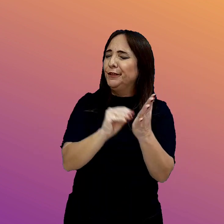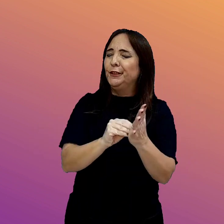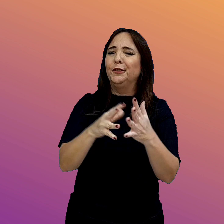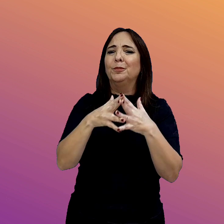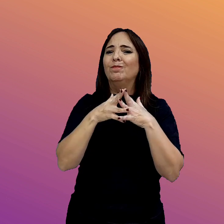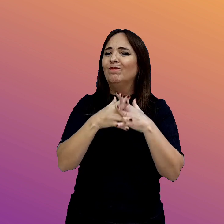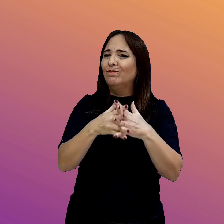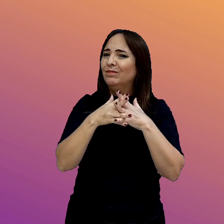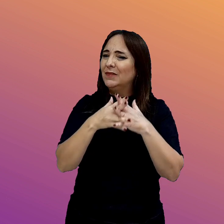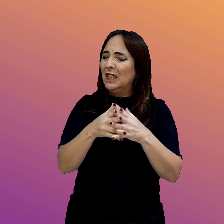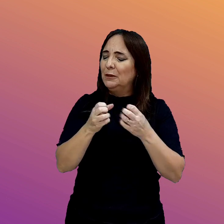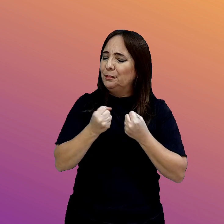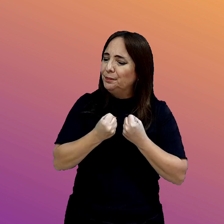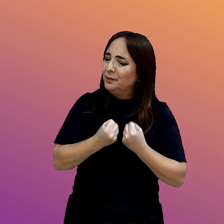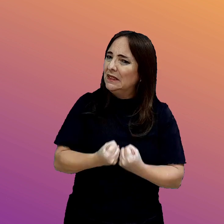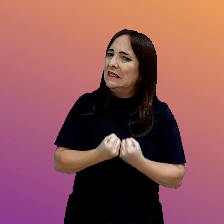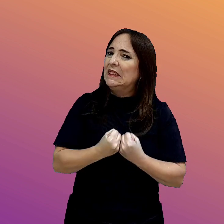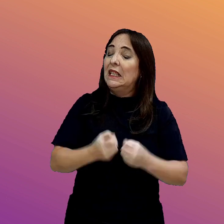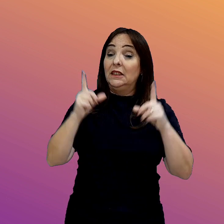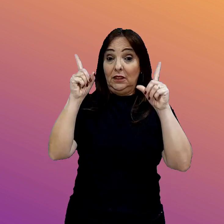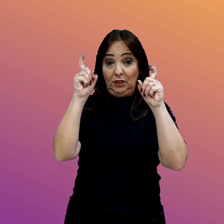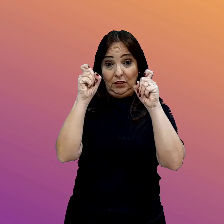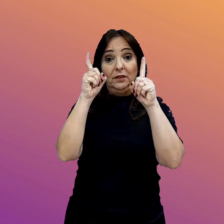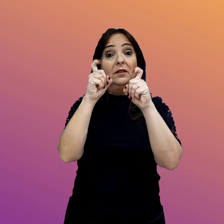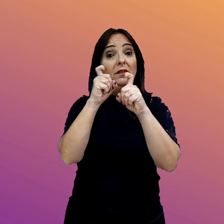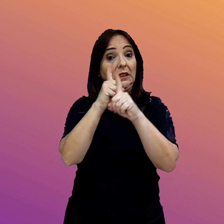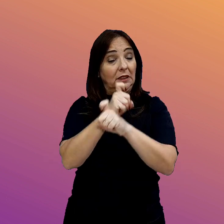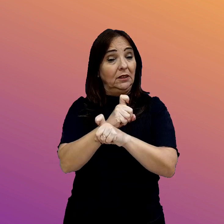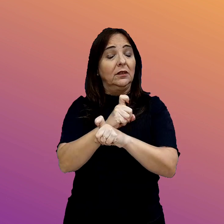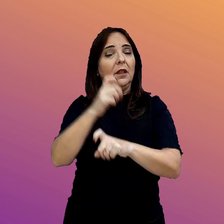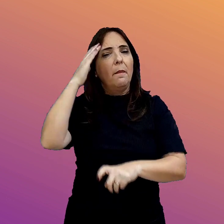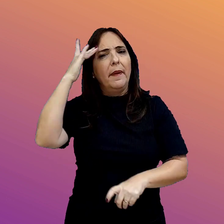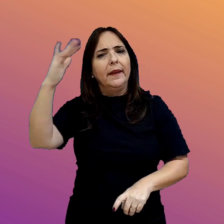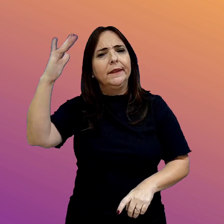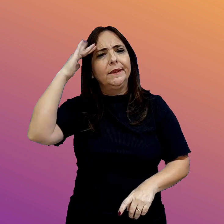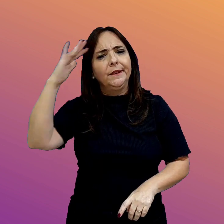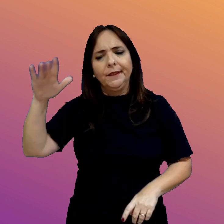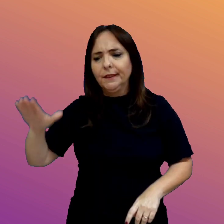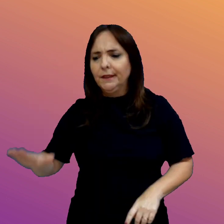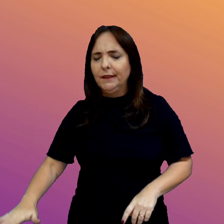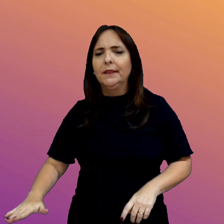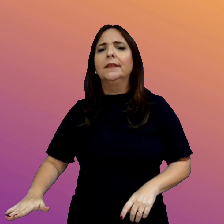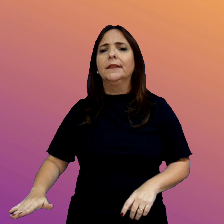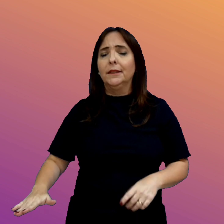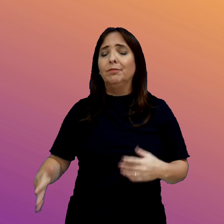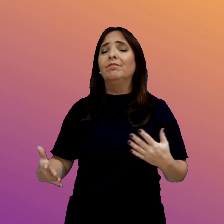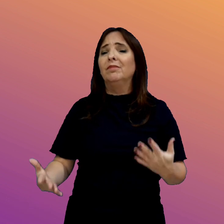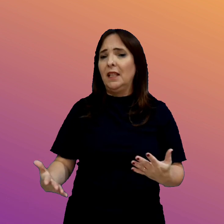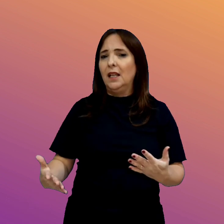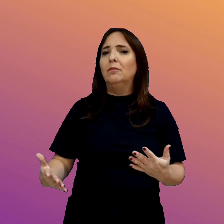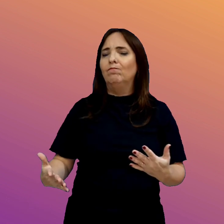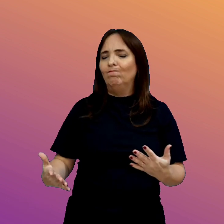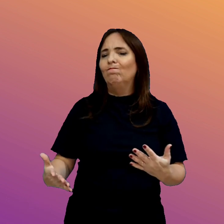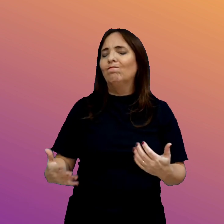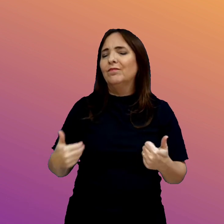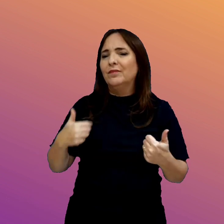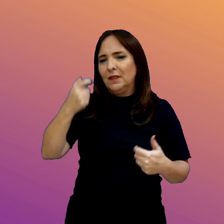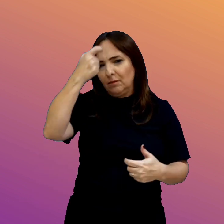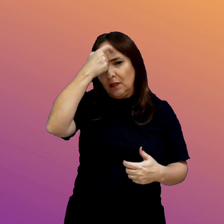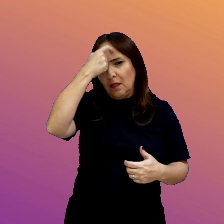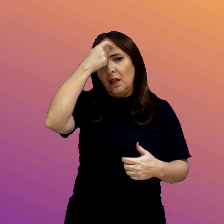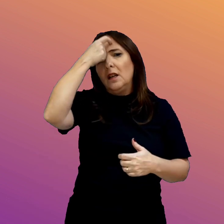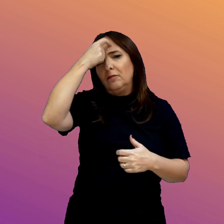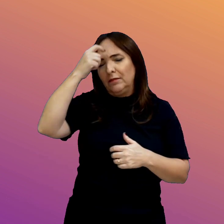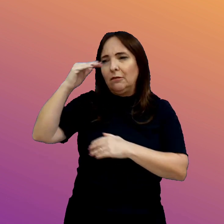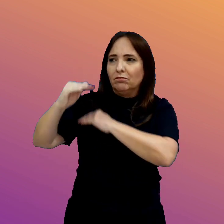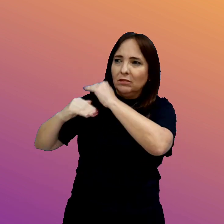pesado. Se para a gente que é adulto já é difícil lidar com esses assuntos, para a gente uma criança, ainda com a personalidade sendo formada, isso é uma afronta, é